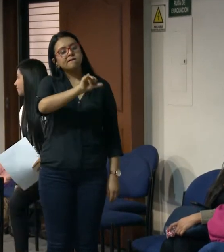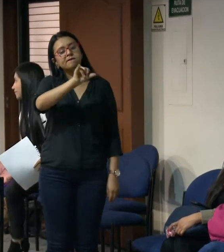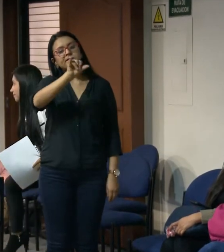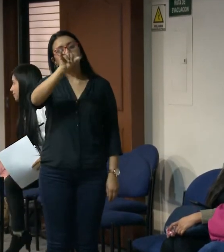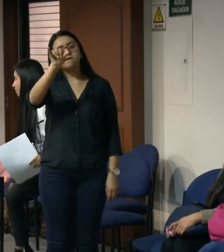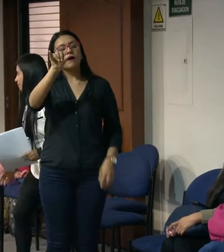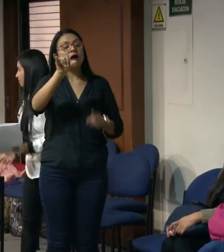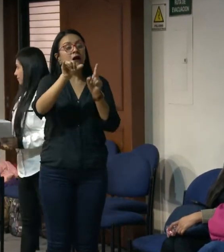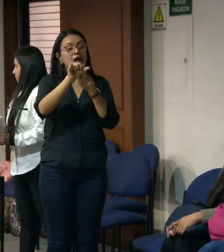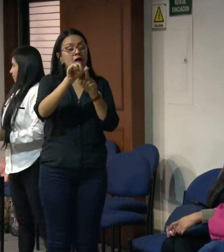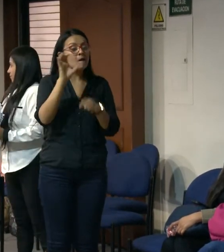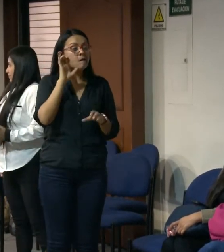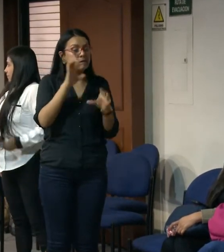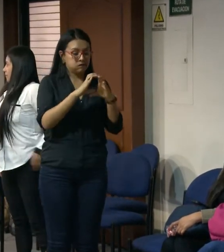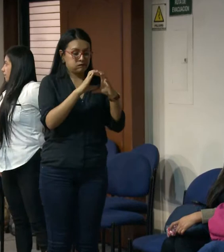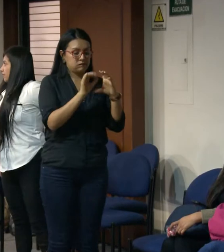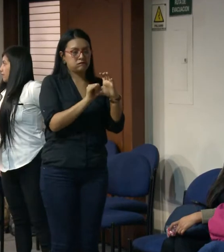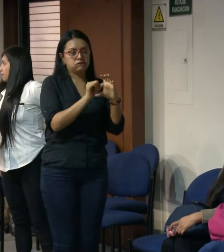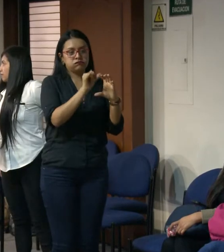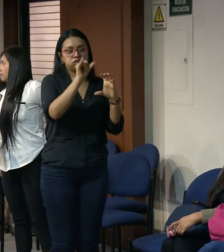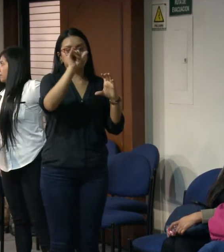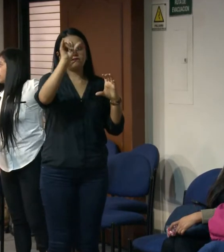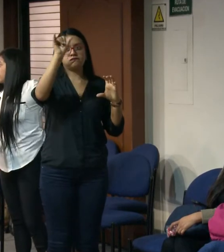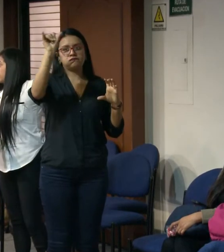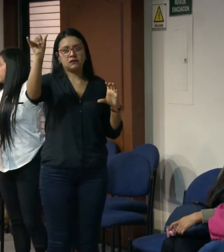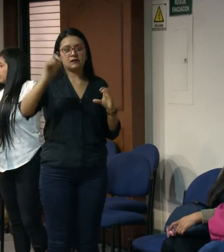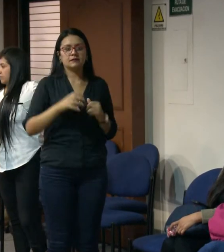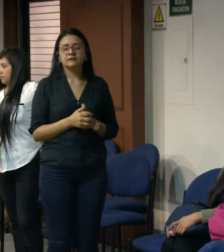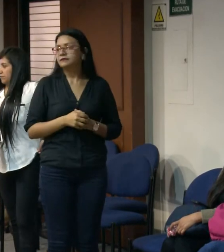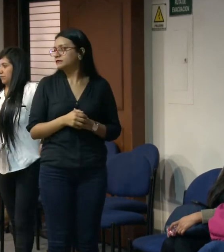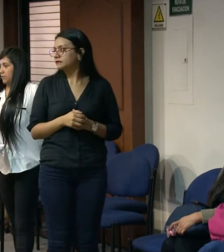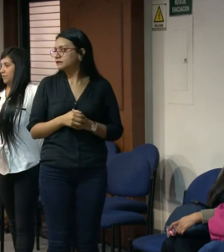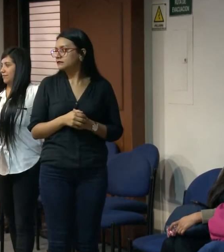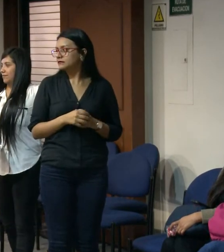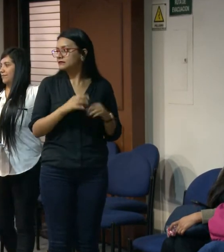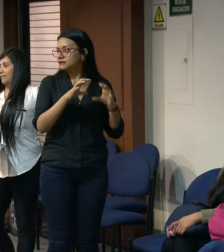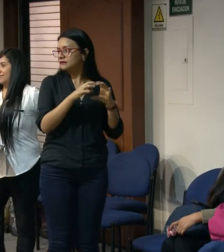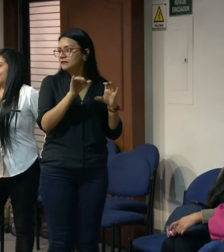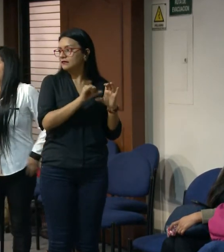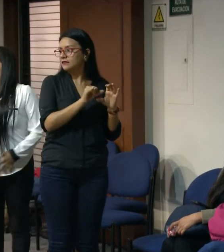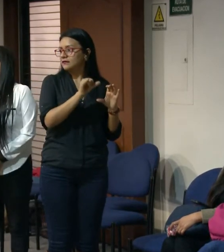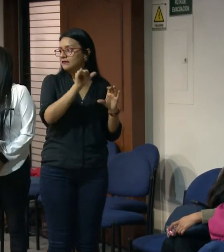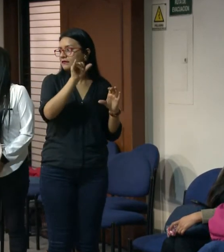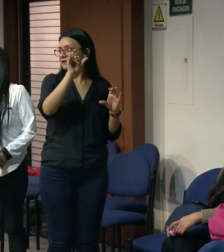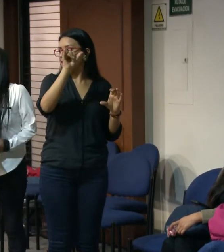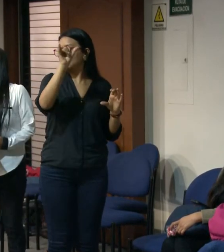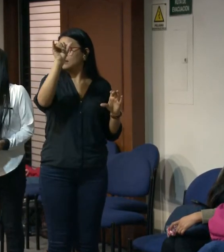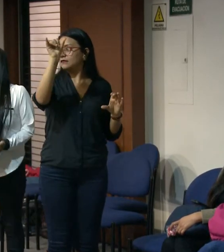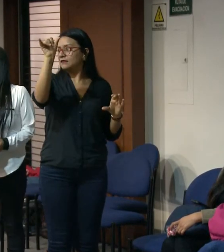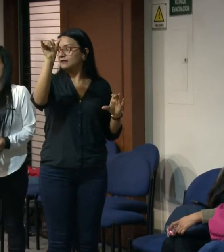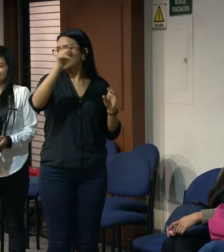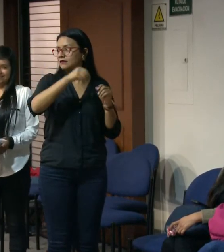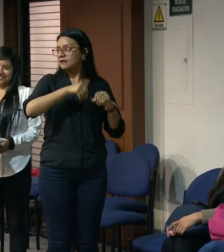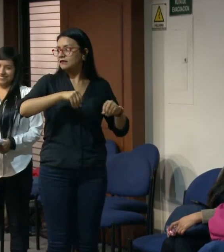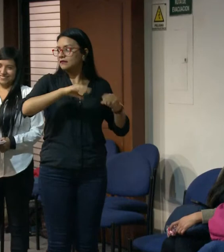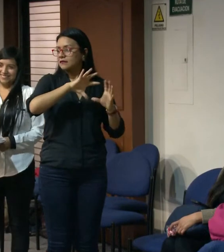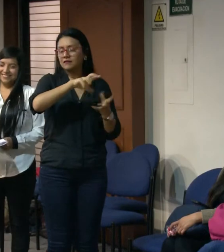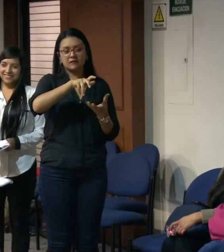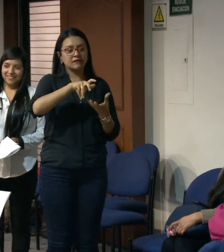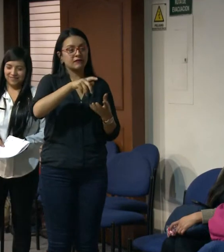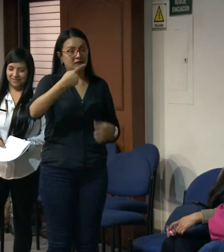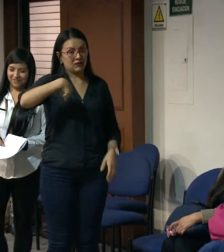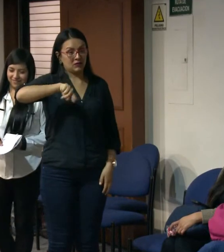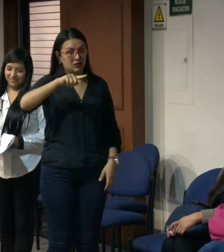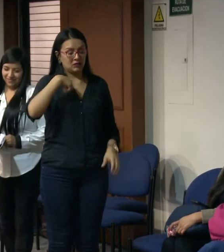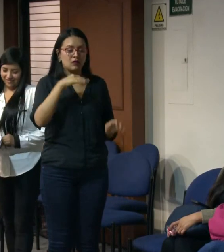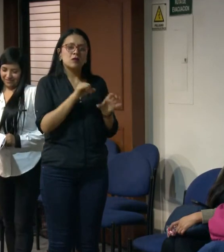la nave espacial ya se encuentra en el espacio y esta se encuentra en la órbita de la Tierra. Cuando nosotros